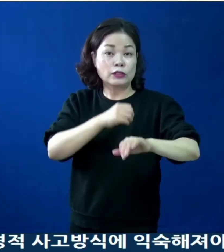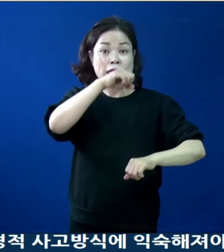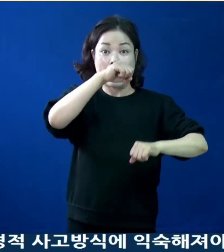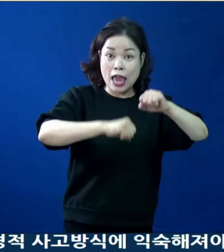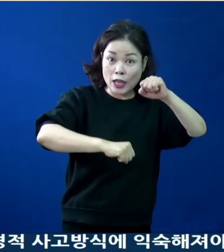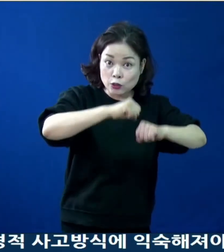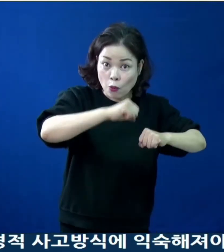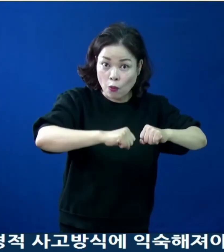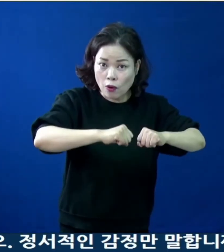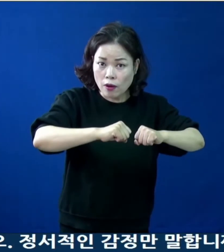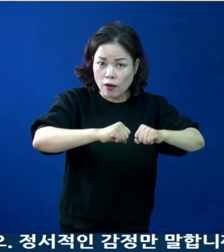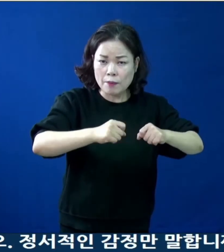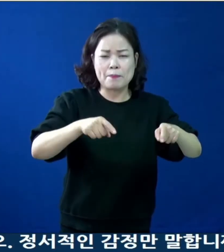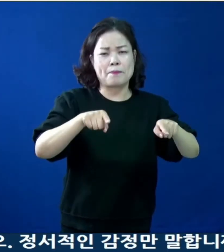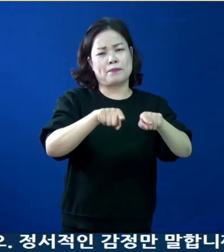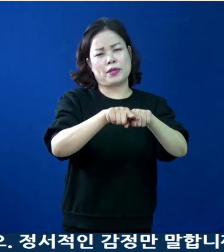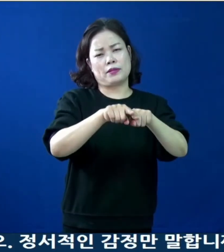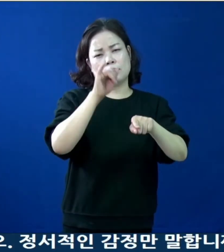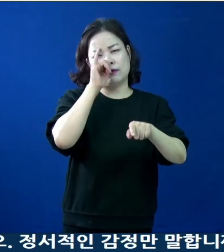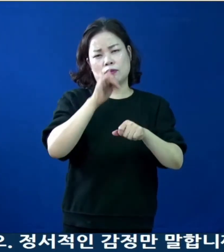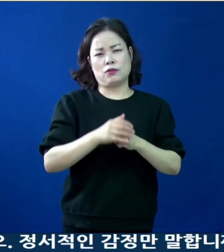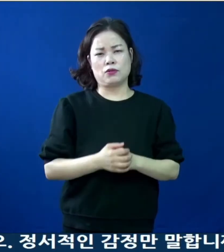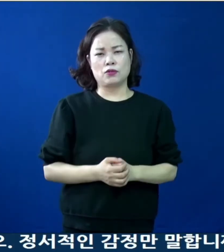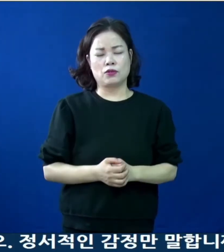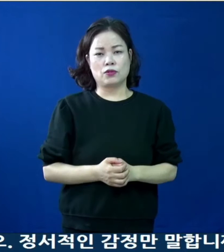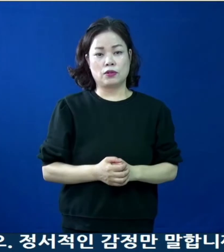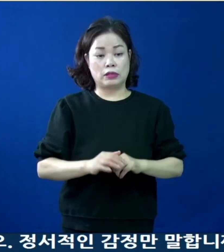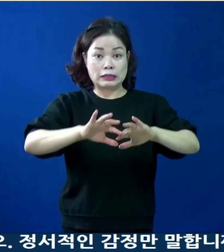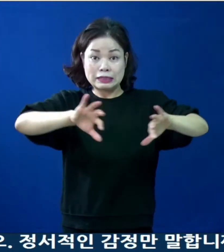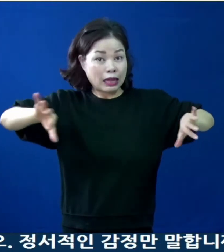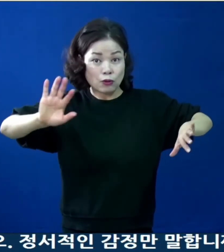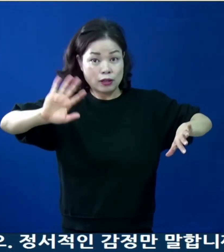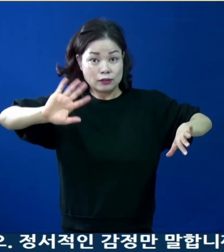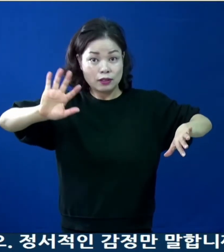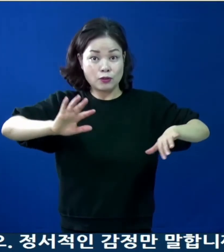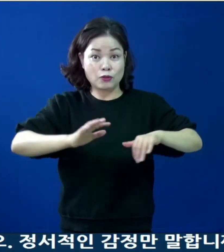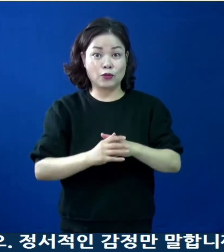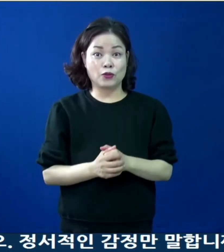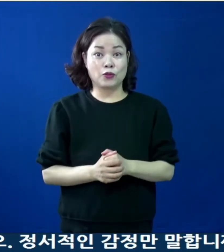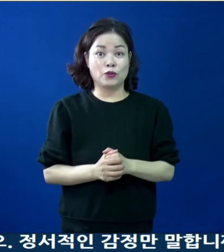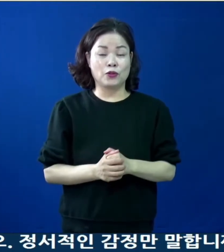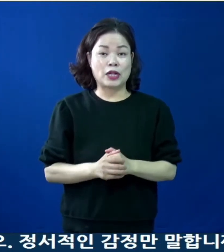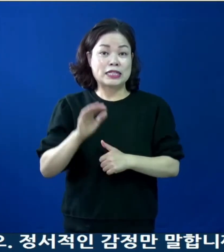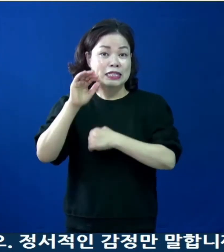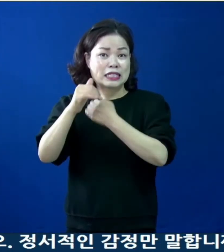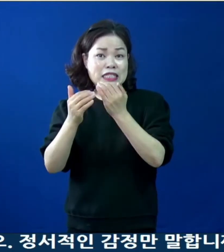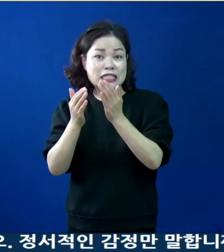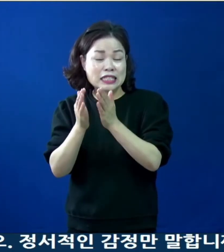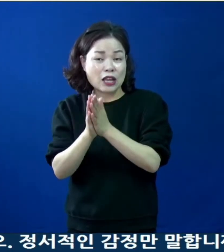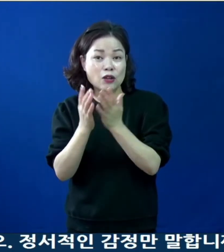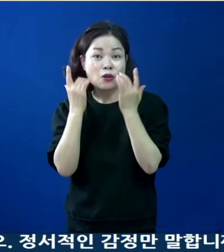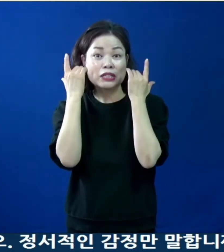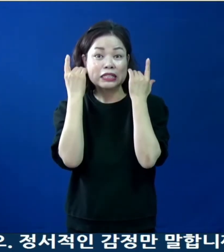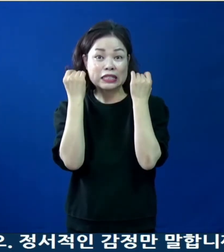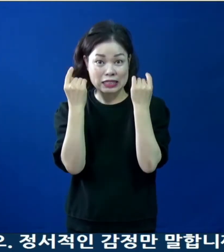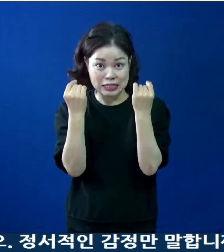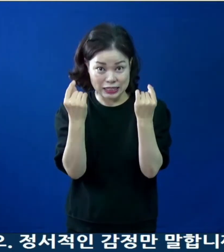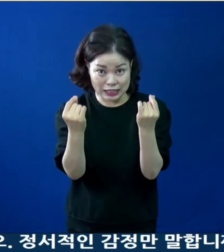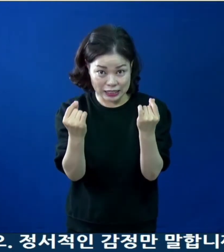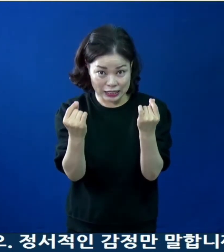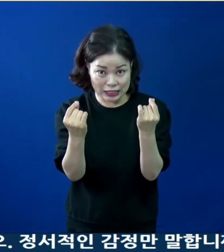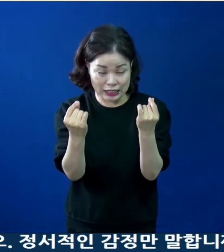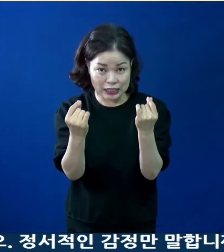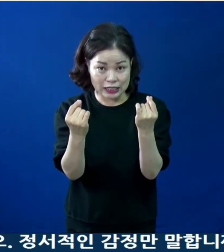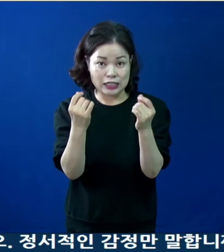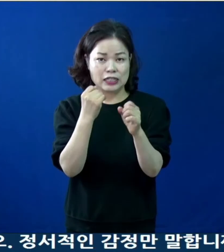행동과 결합되어 있습니다. 따로 국밥이 아니에요. 성경은 일관되게 여호와를